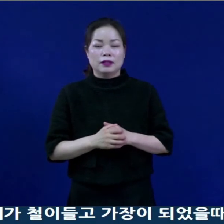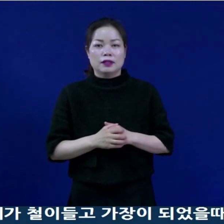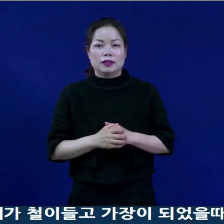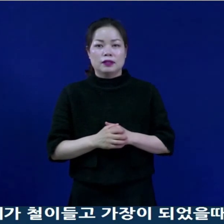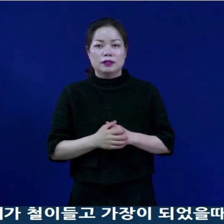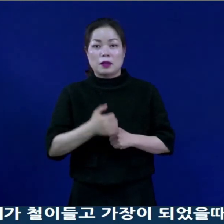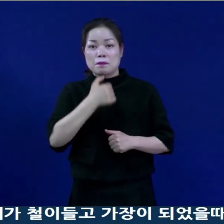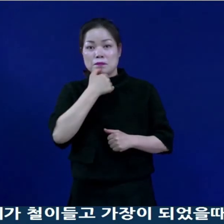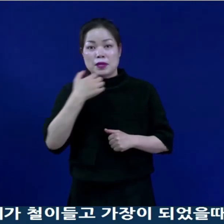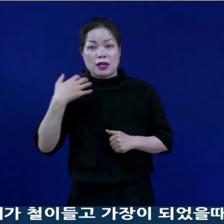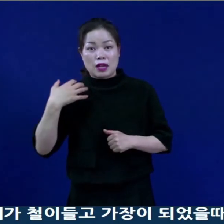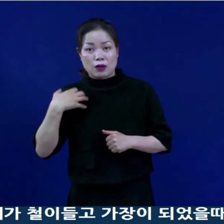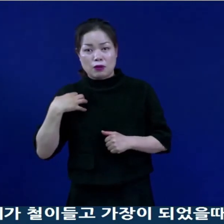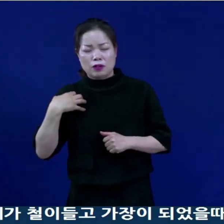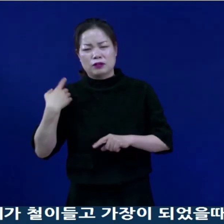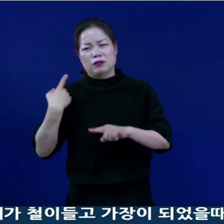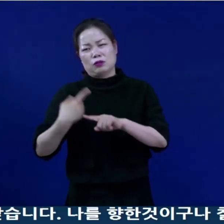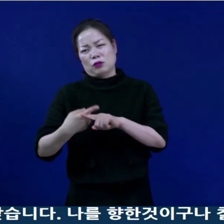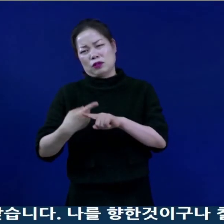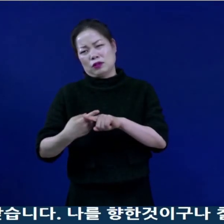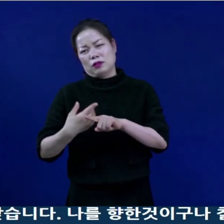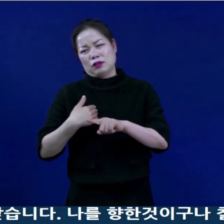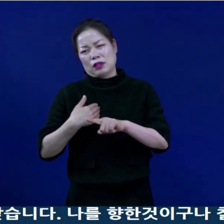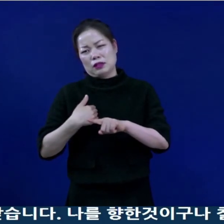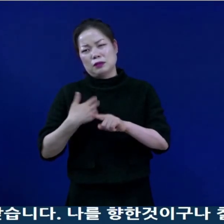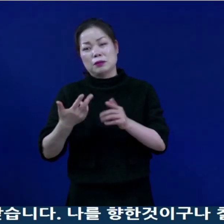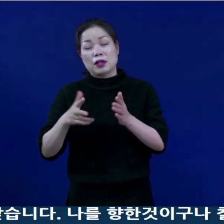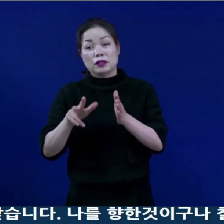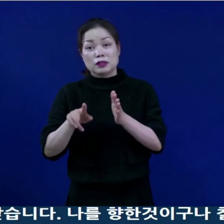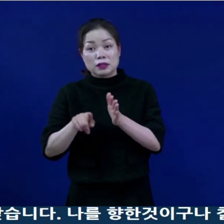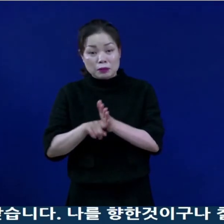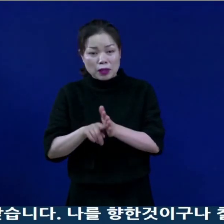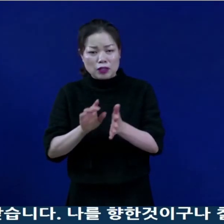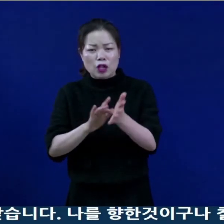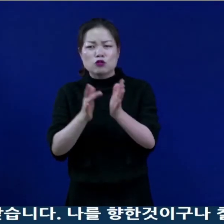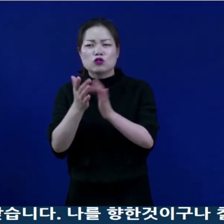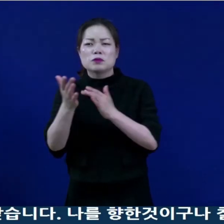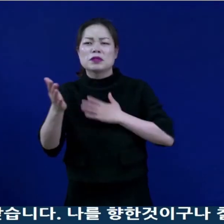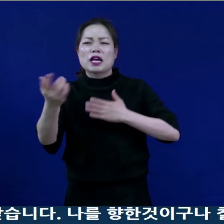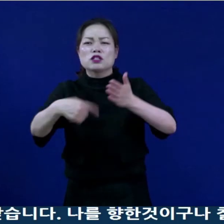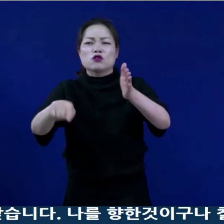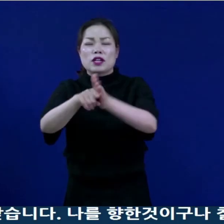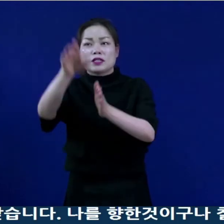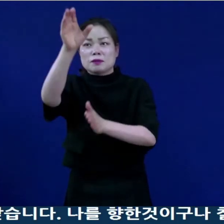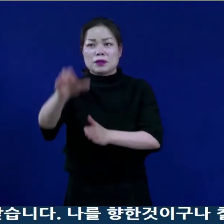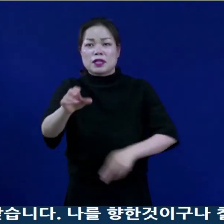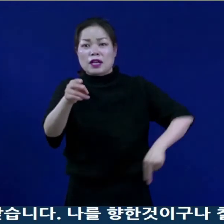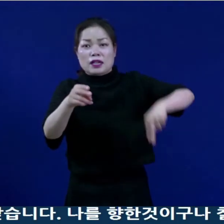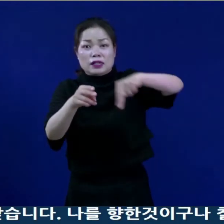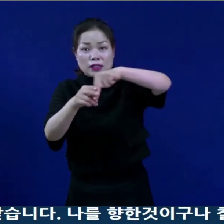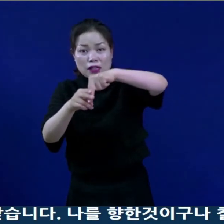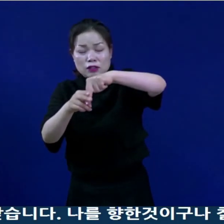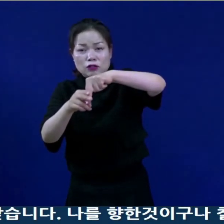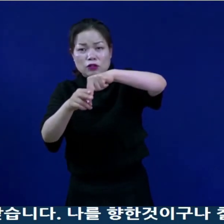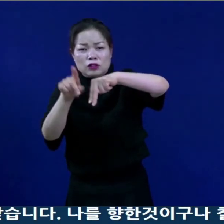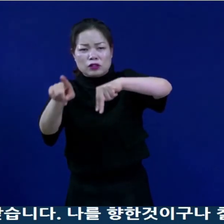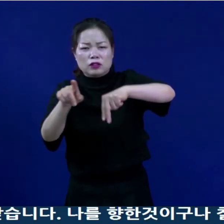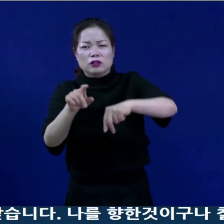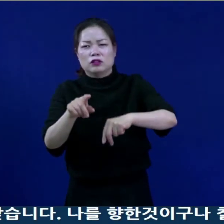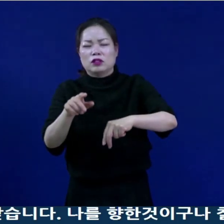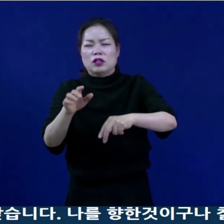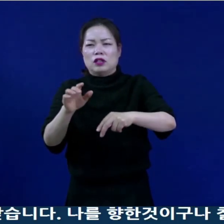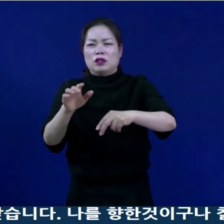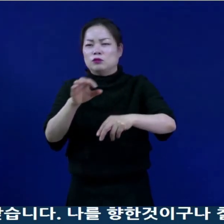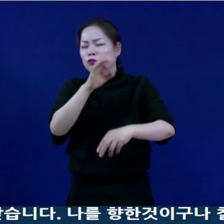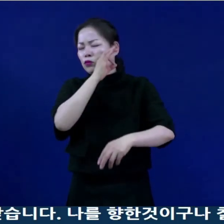빌라도 같은 나지만 하나님께서 나를 위해서 죽으셨다, 그 십자가를 지셨다는 사실을 아는 성도에게 십자가는 부끄러움 될